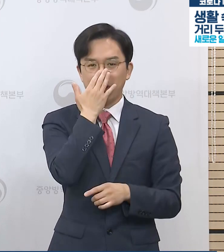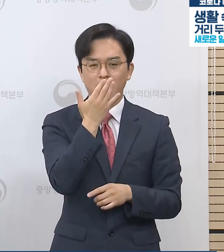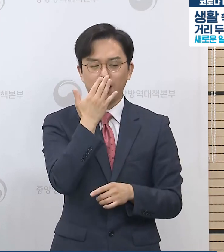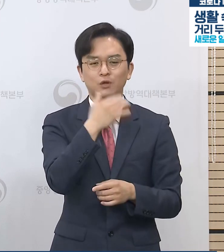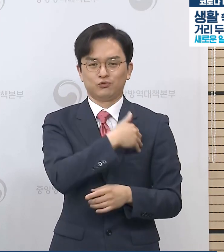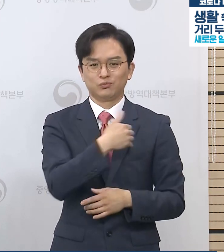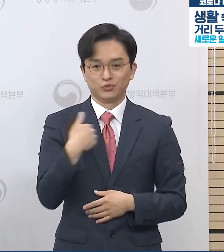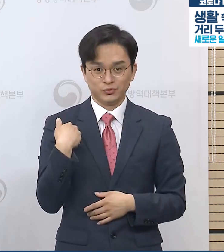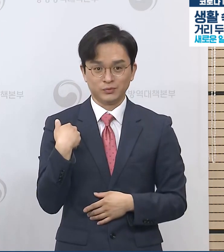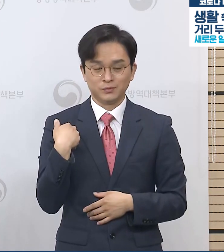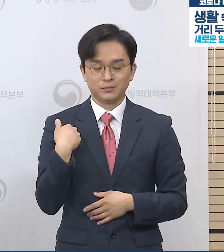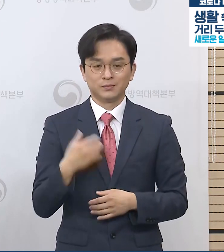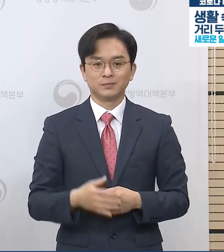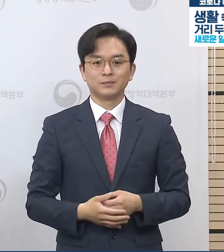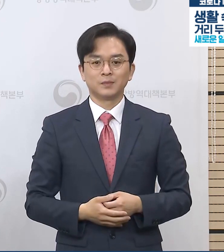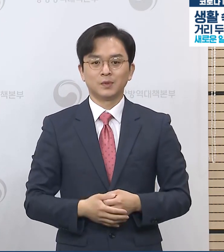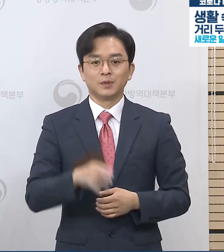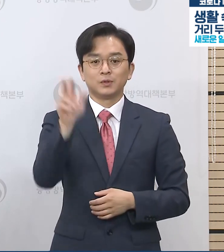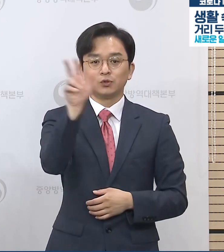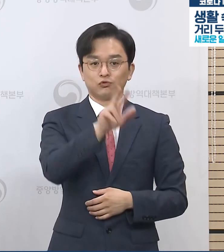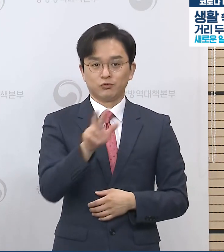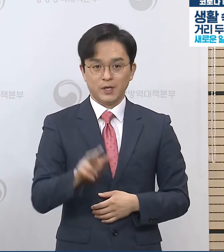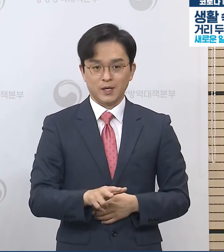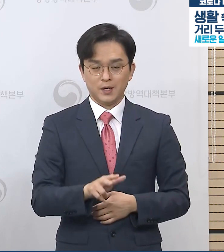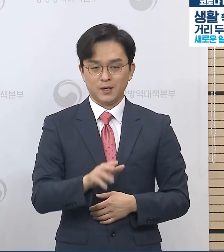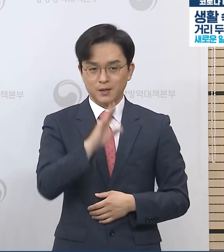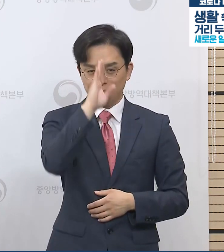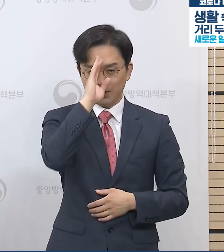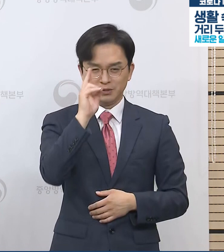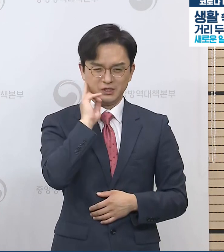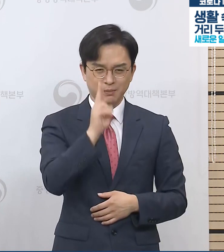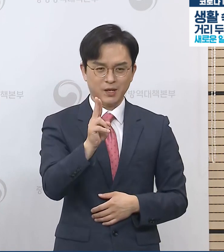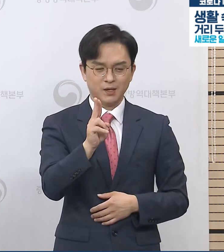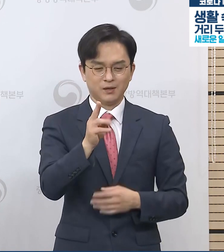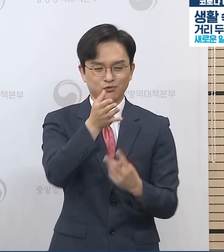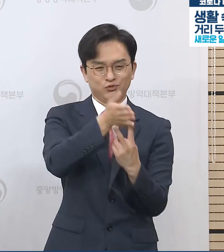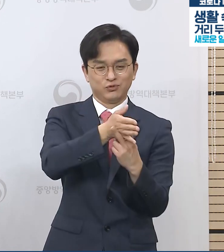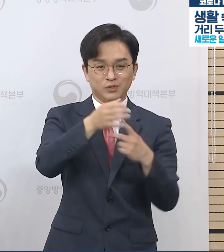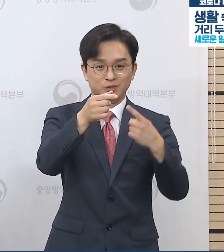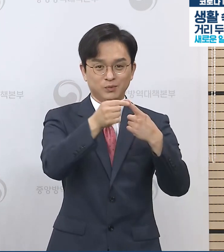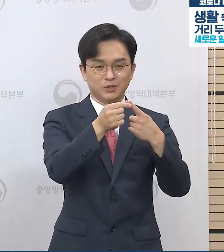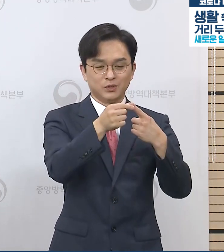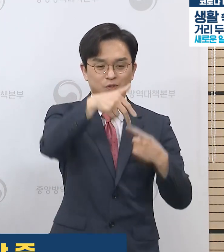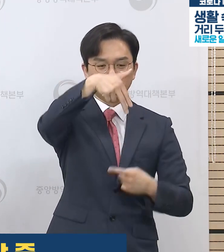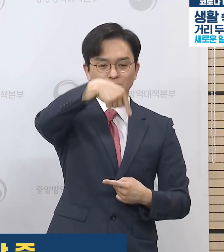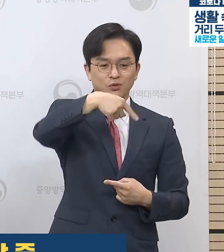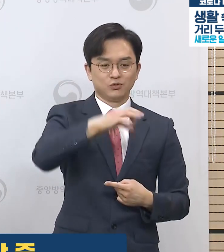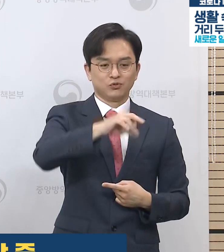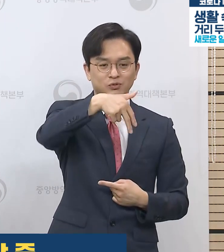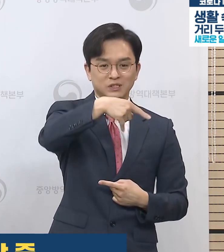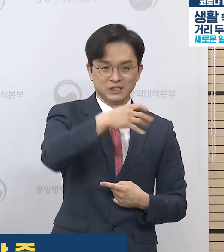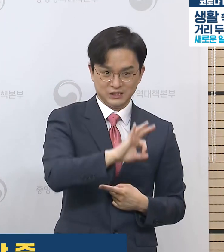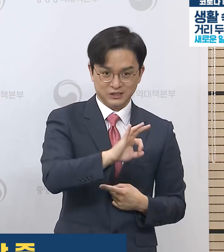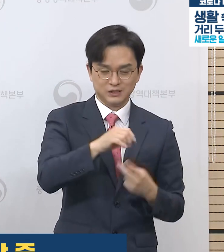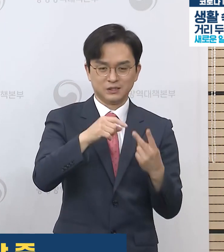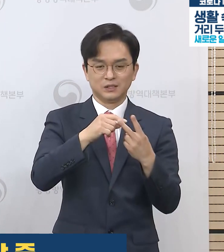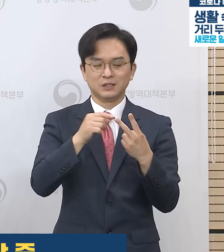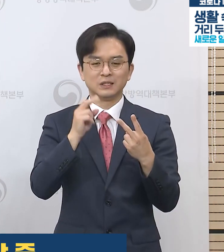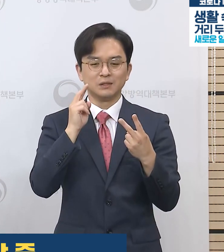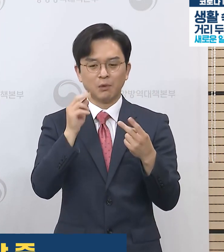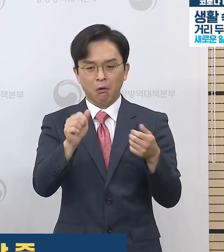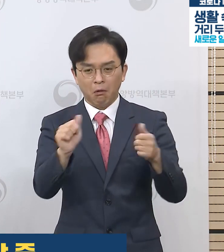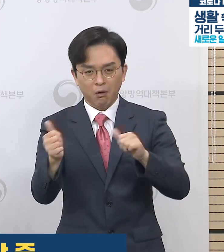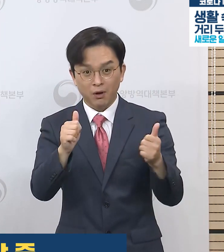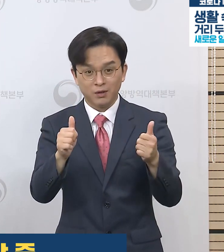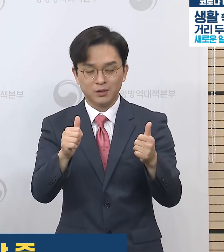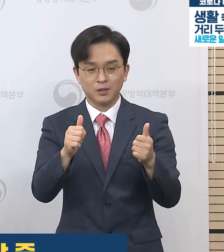하고 있습니다. 전국적으로 위중하거나 중증 환자를 치료할 수 있는 병상이 총